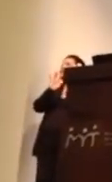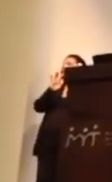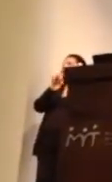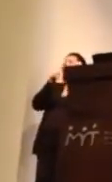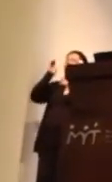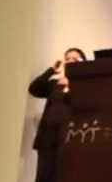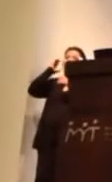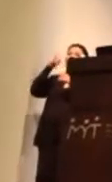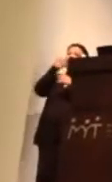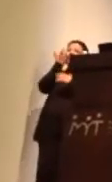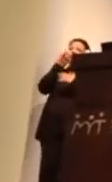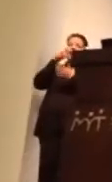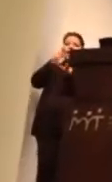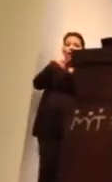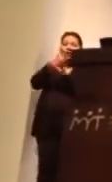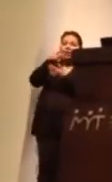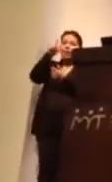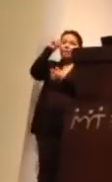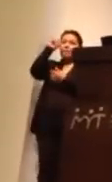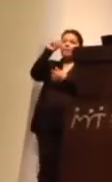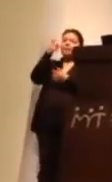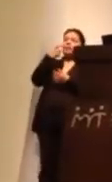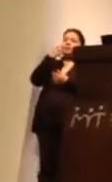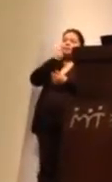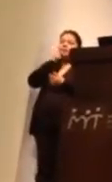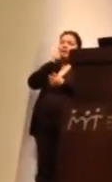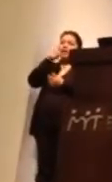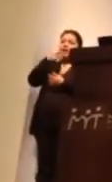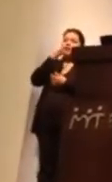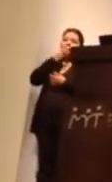Entonces, digamos que los primeros 20 minutos en un niño que no tiene